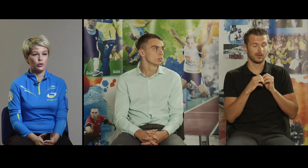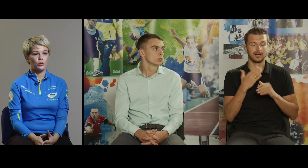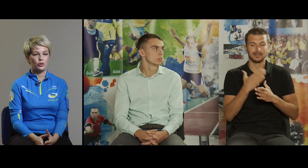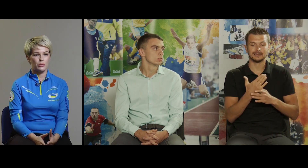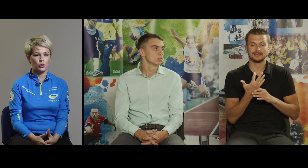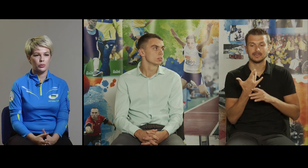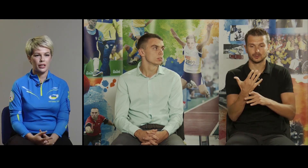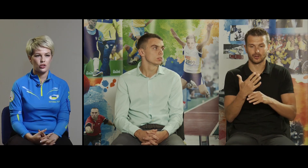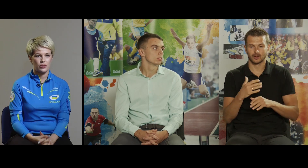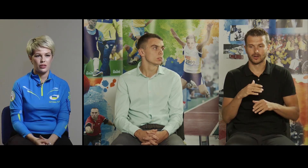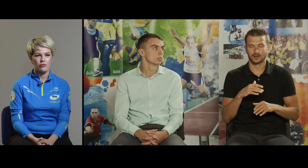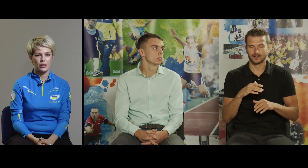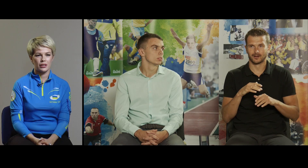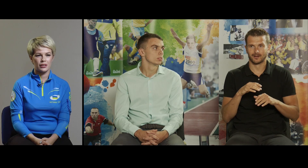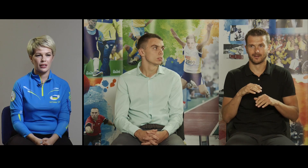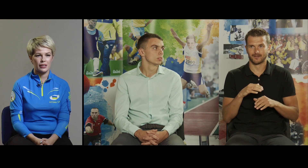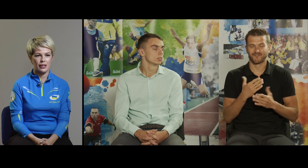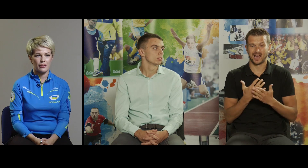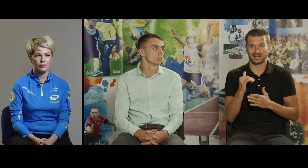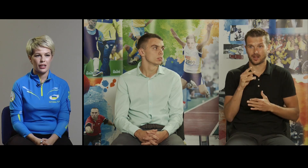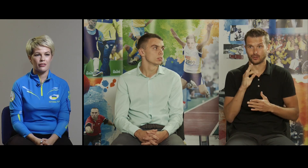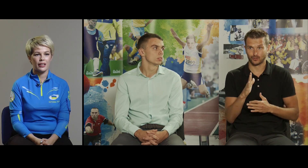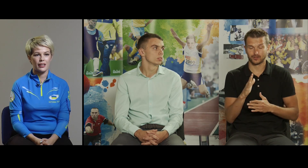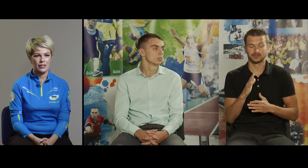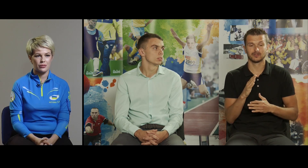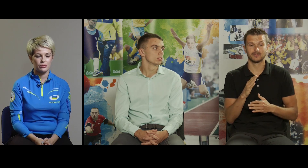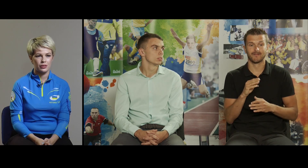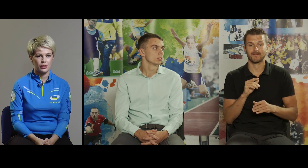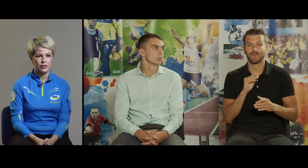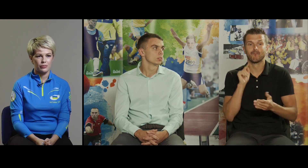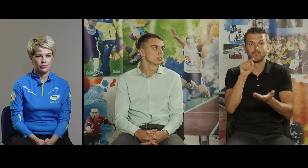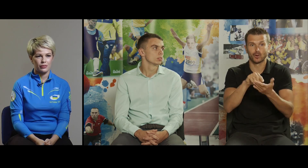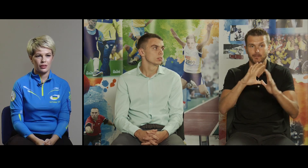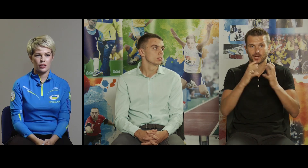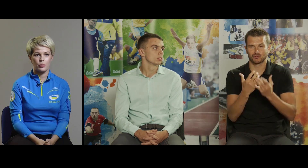коли я отримую м'яч, у мене є декілька варіантів,